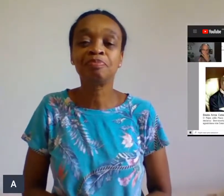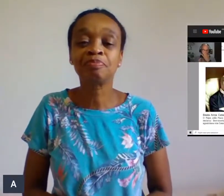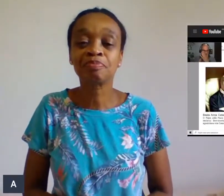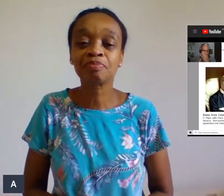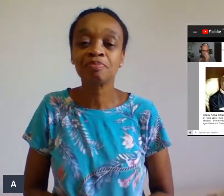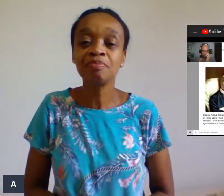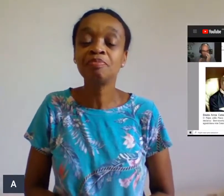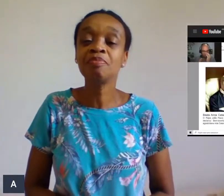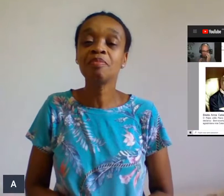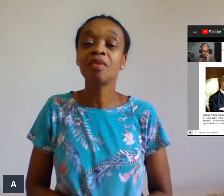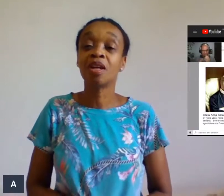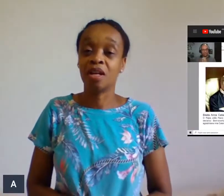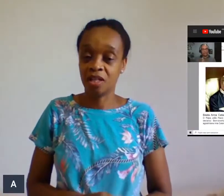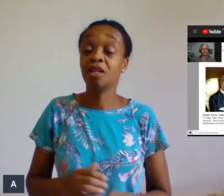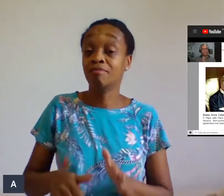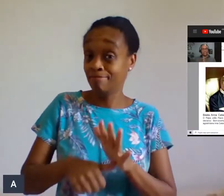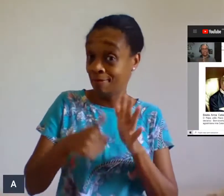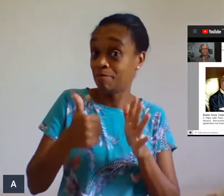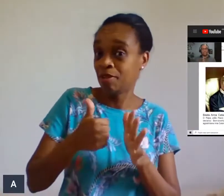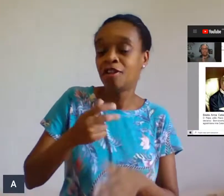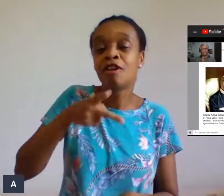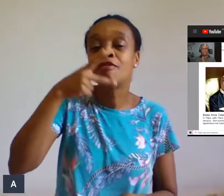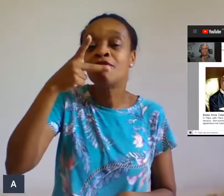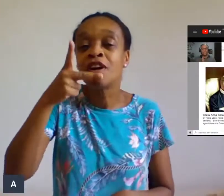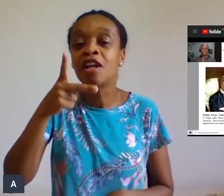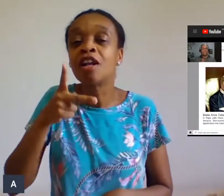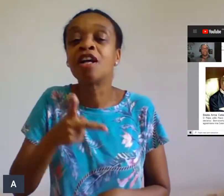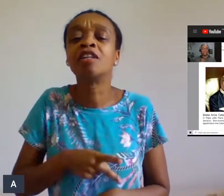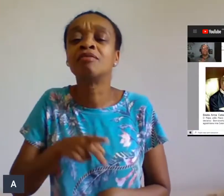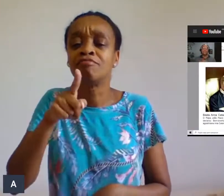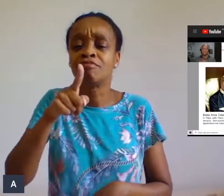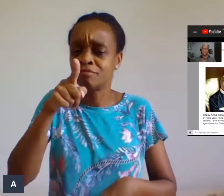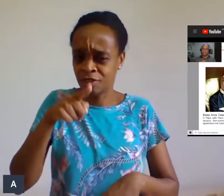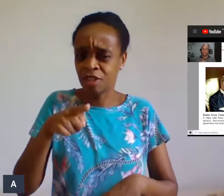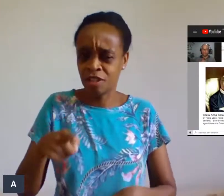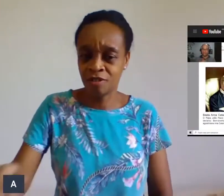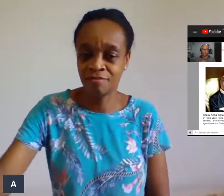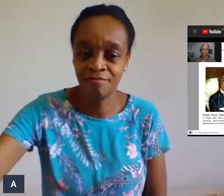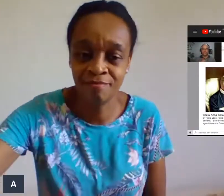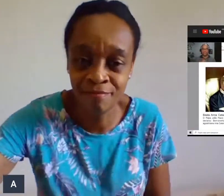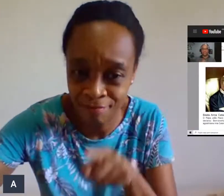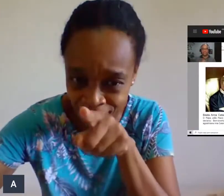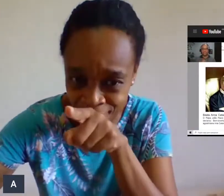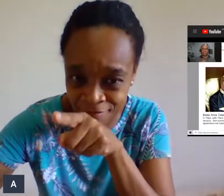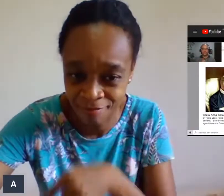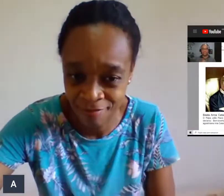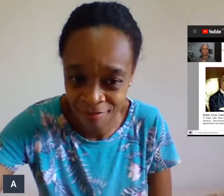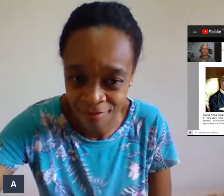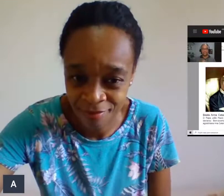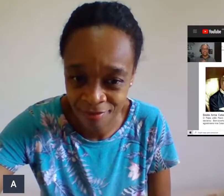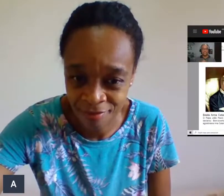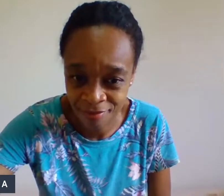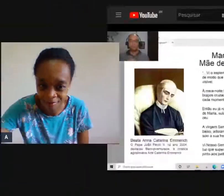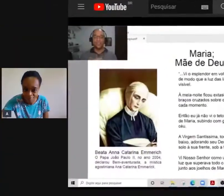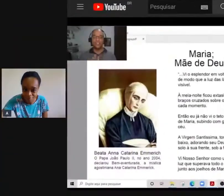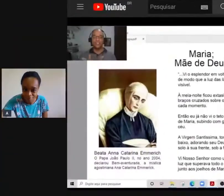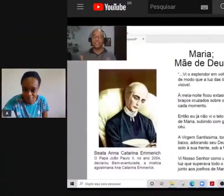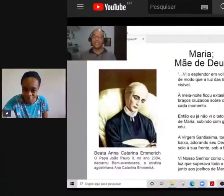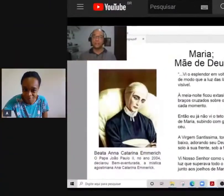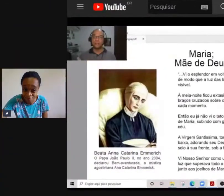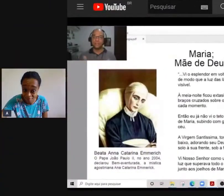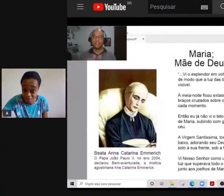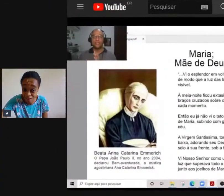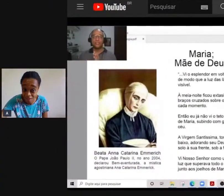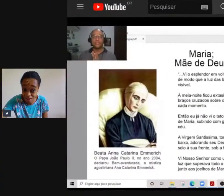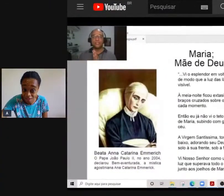Eu gostaria, primeiramente, de falar de Beata Ana Catarina Emmerich. Beata Ana Catarina Emmerich,